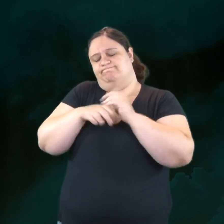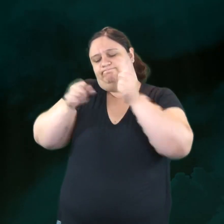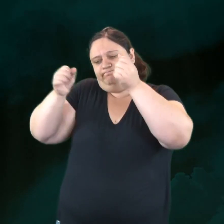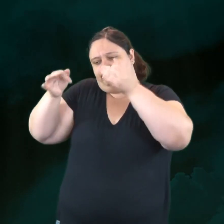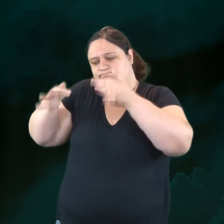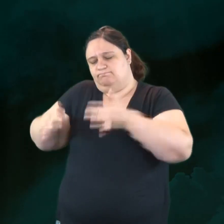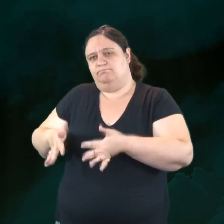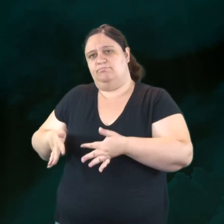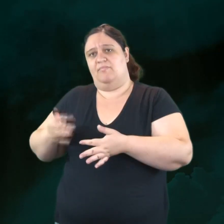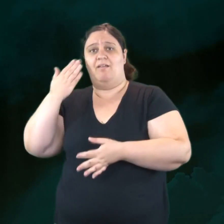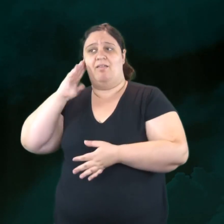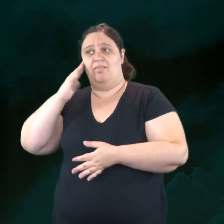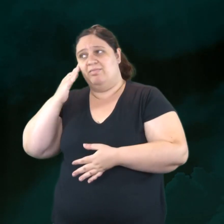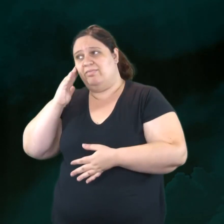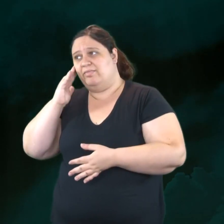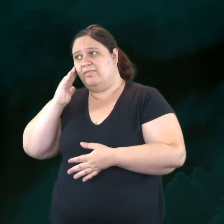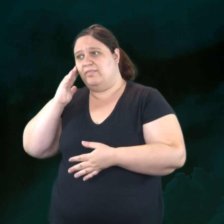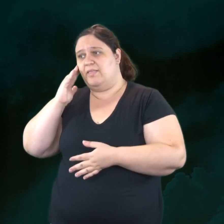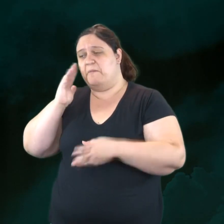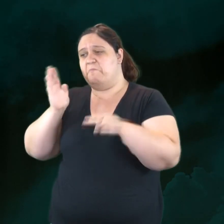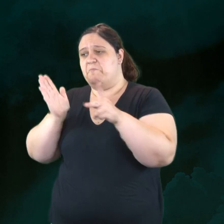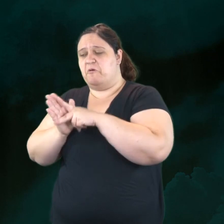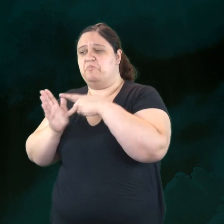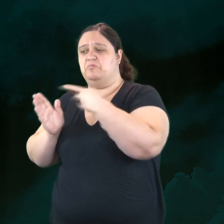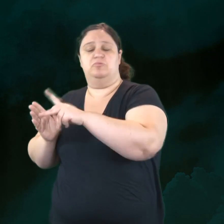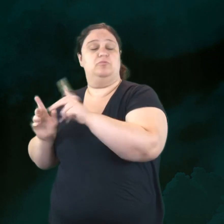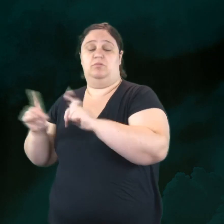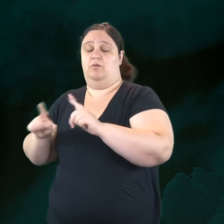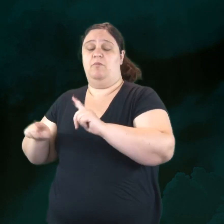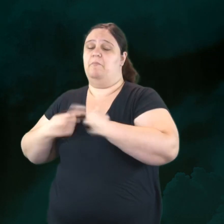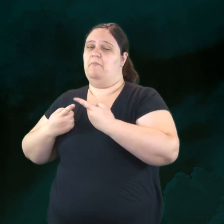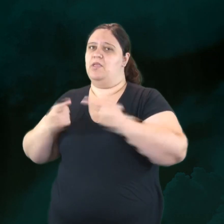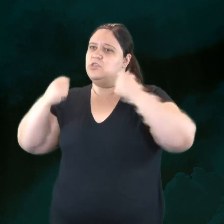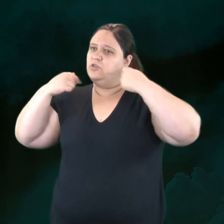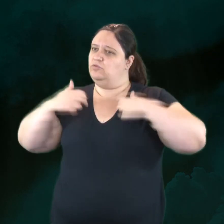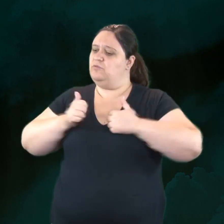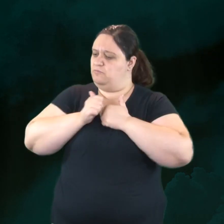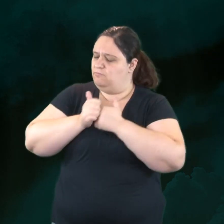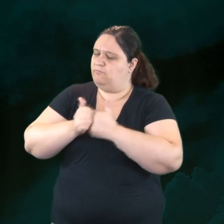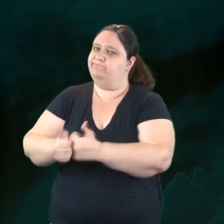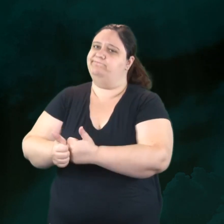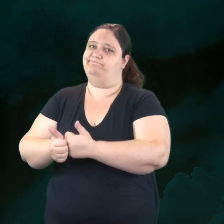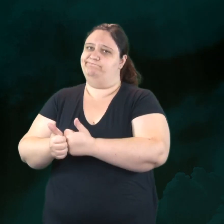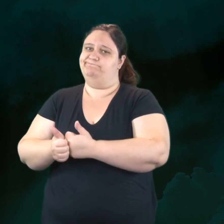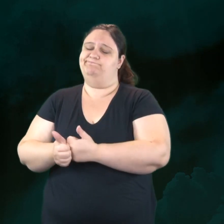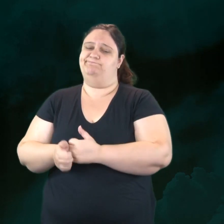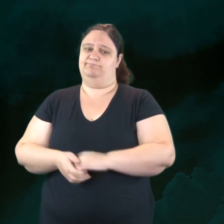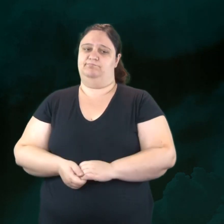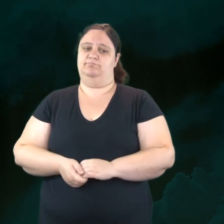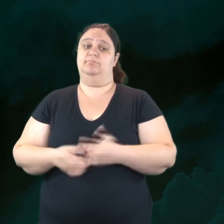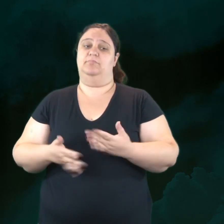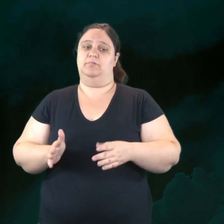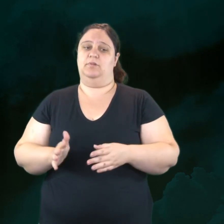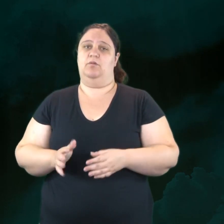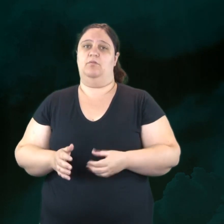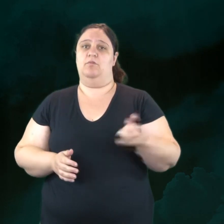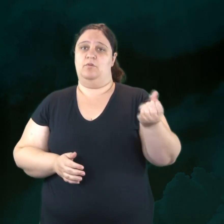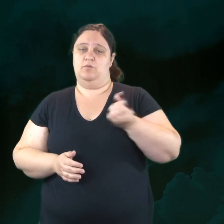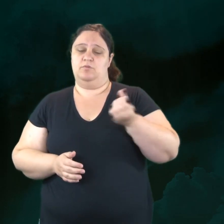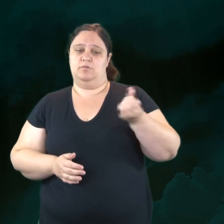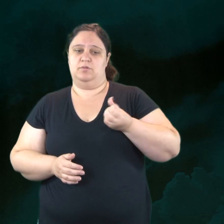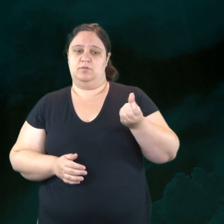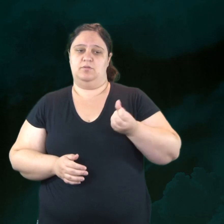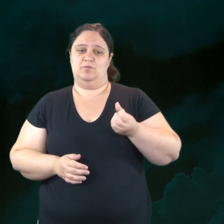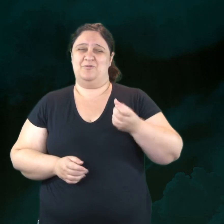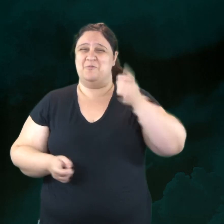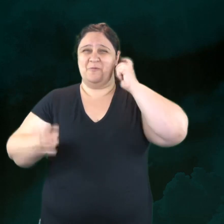perseguição não é marca exclusiva deles. Aí no ponto 6, preocupação pela sua saída